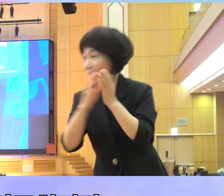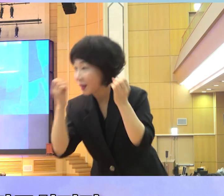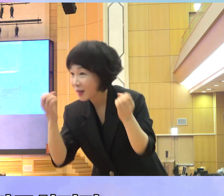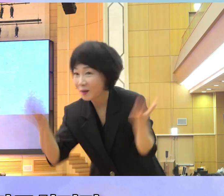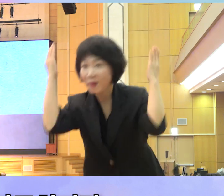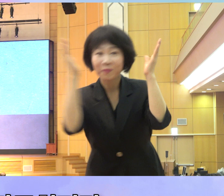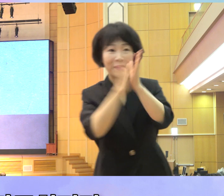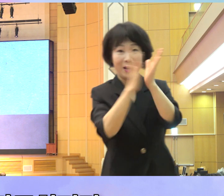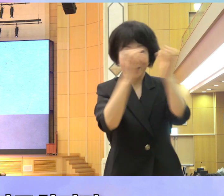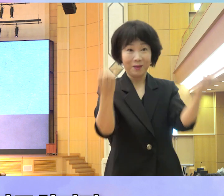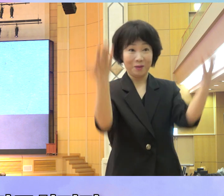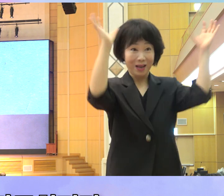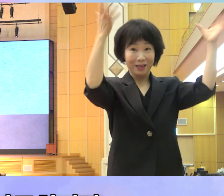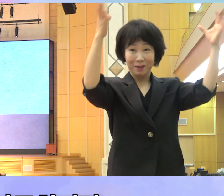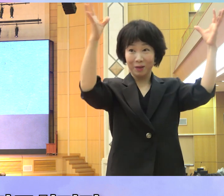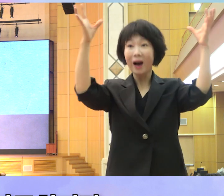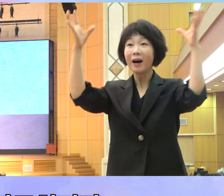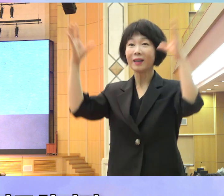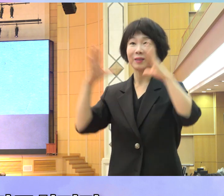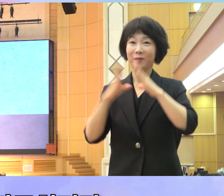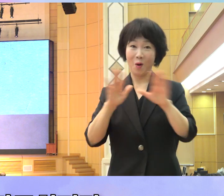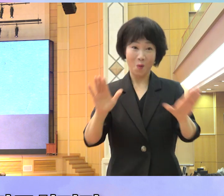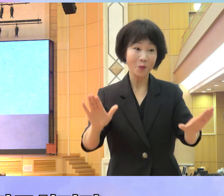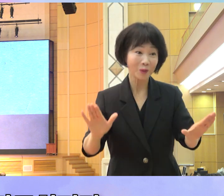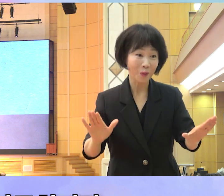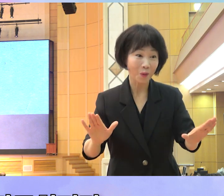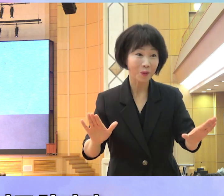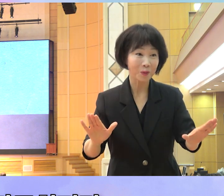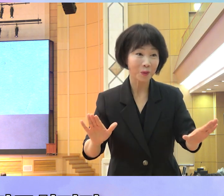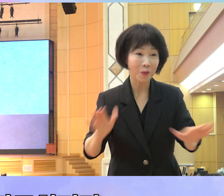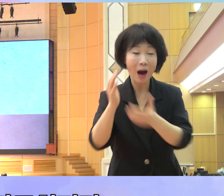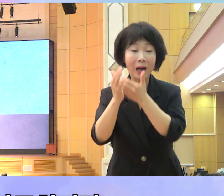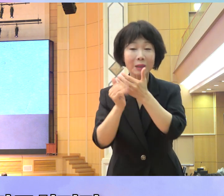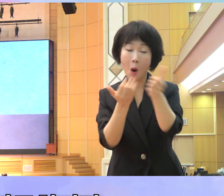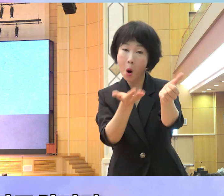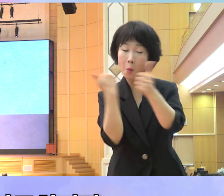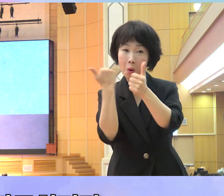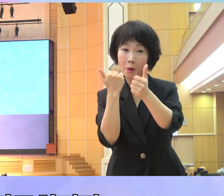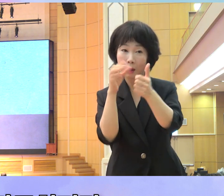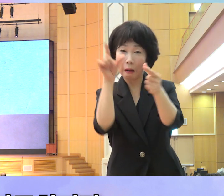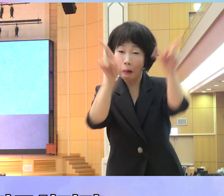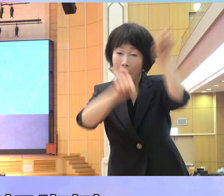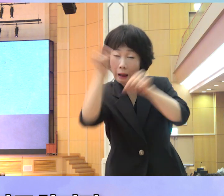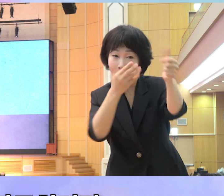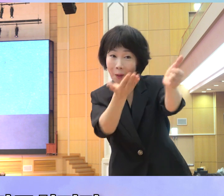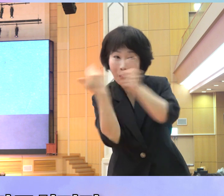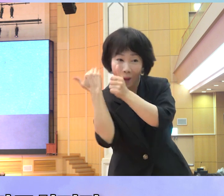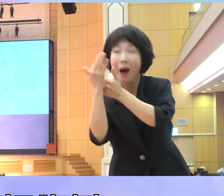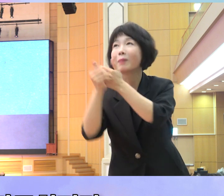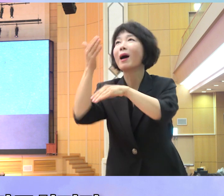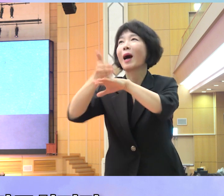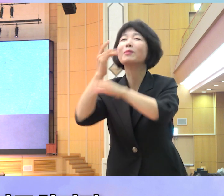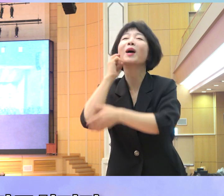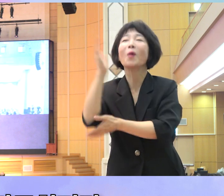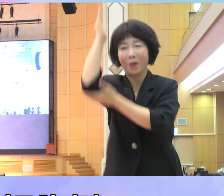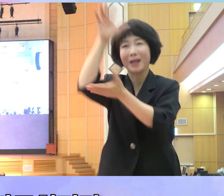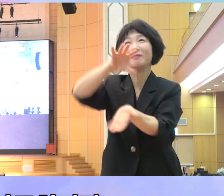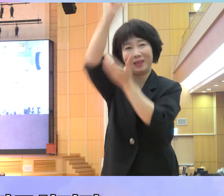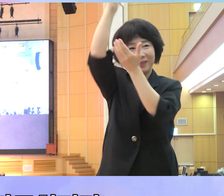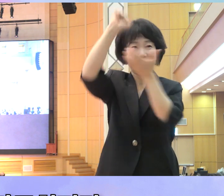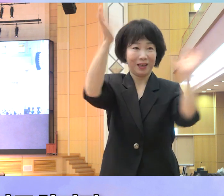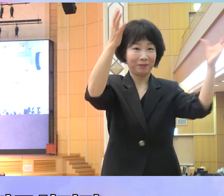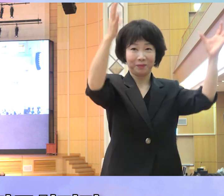할렐루야. 네, 오늘도 이 자리에 있게 하신 우리 하나님께 감사와 영광의 박수를 먼저 올려드리겠습니다. 네.